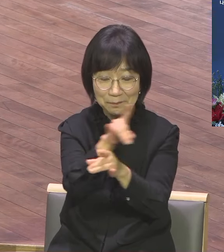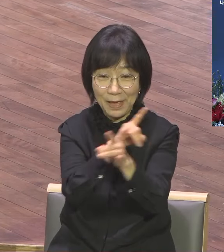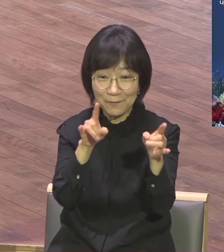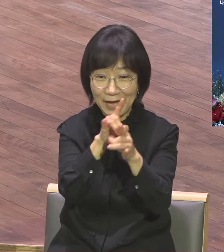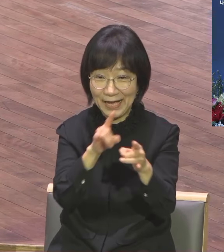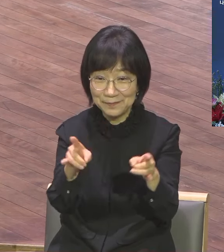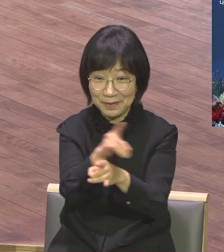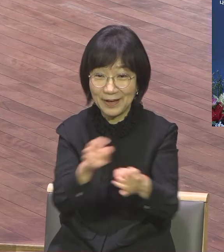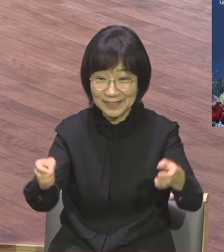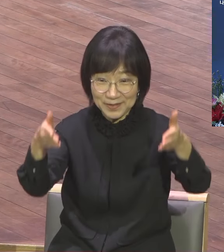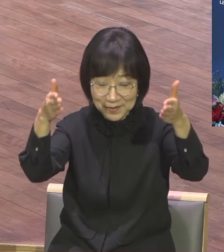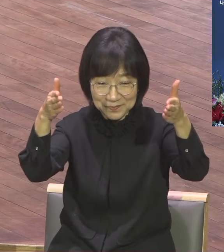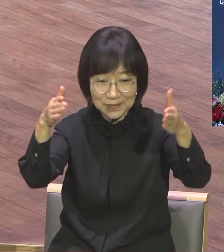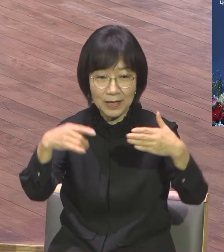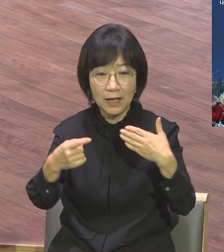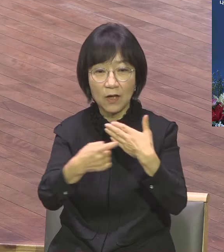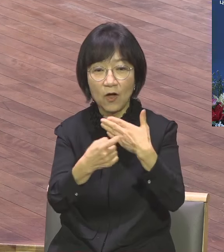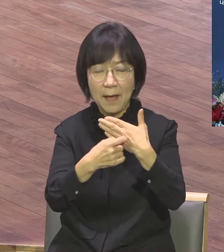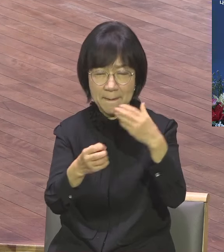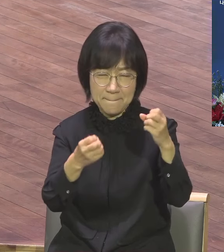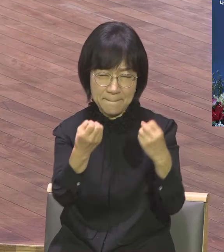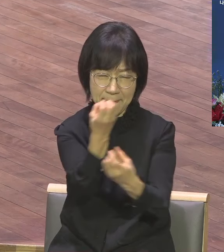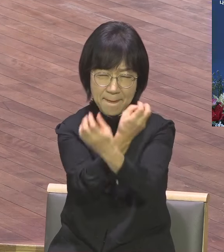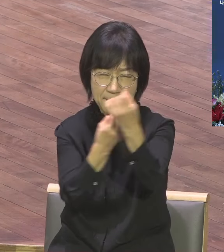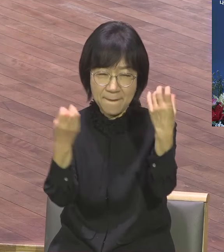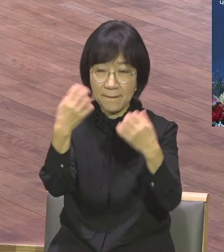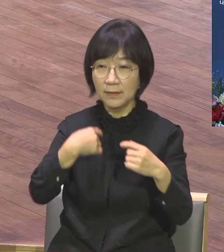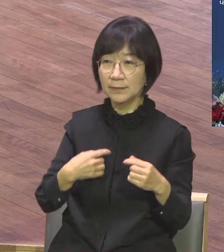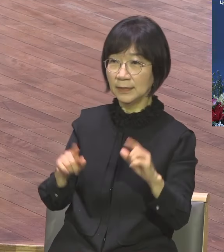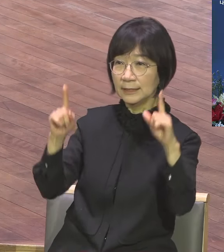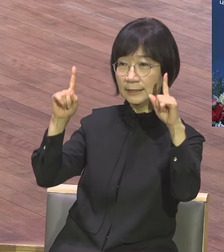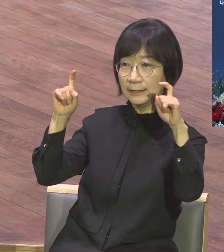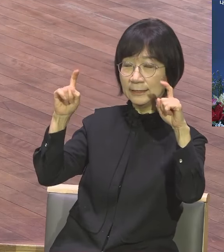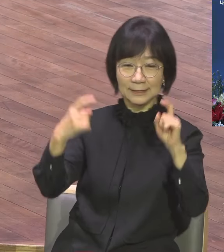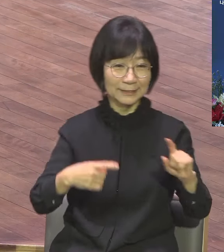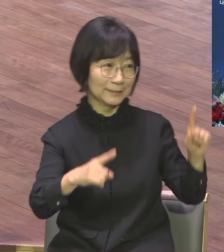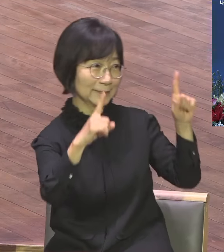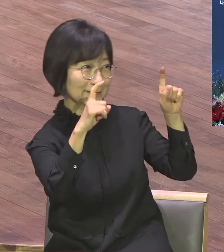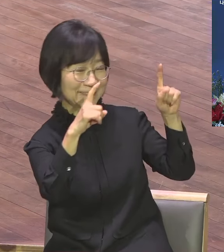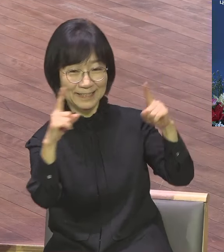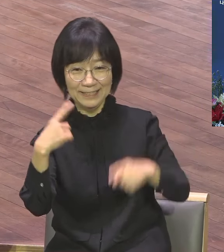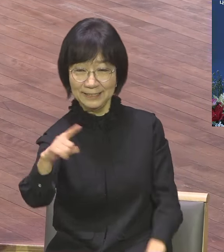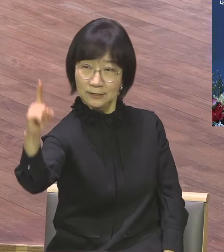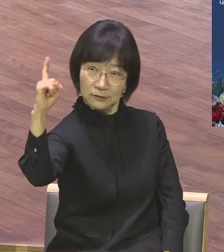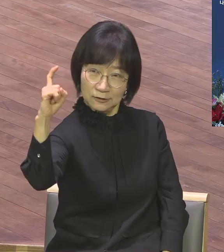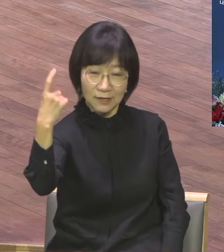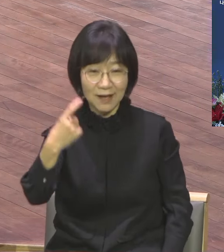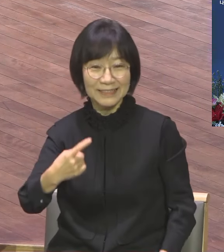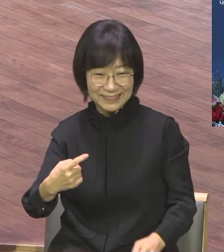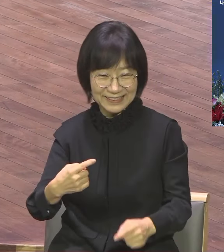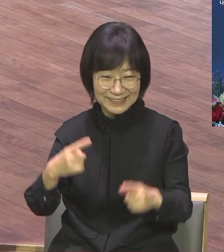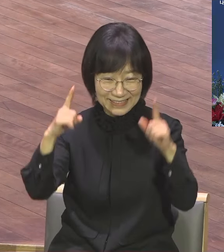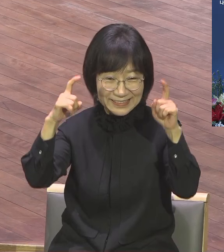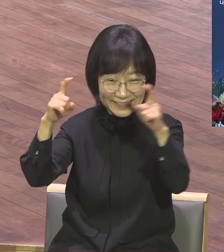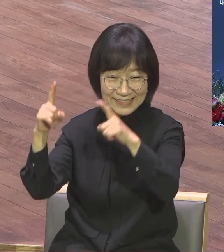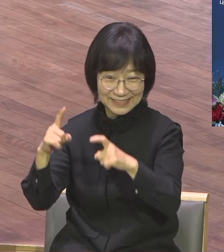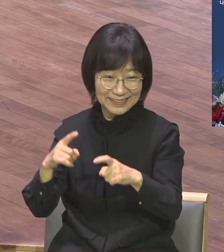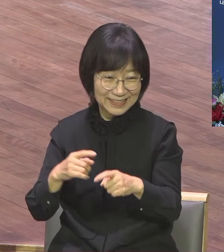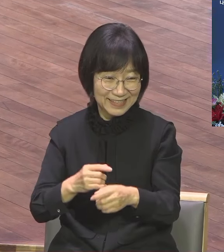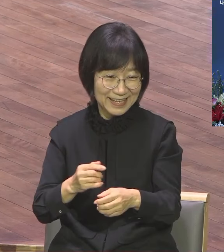다 가는데 이 크리스마스 시즌에 뜨는 핫플레이스, 이 핫플레이스가